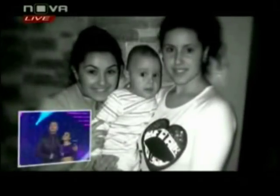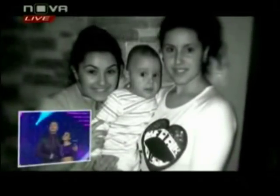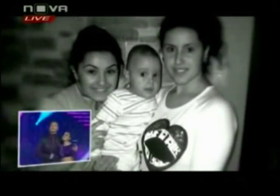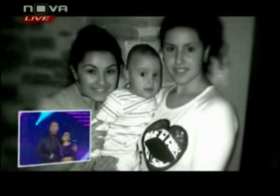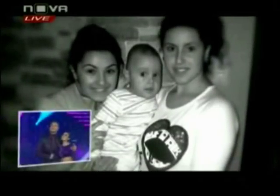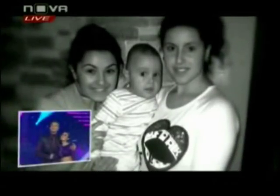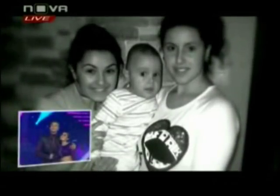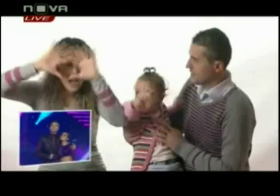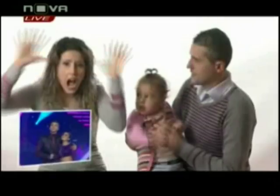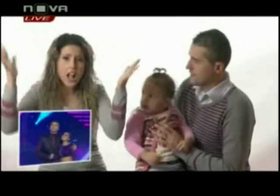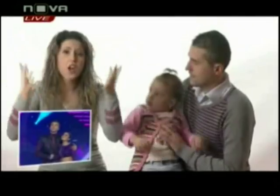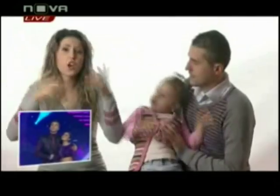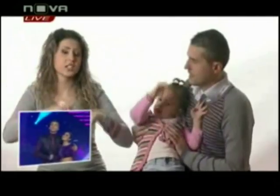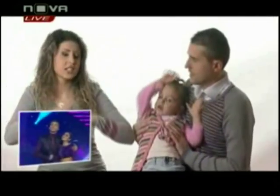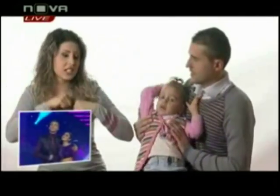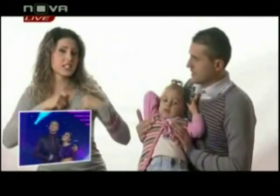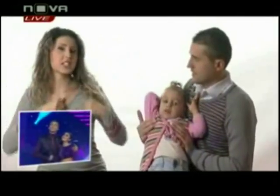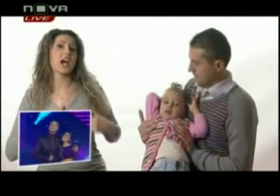Подкрепям те с цялото си сърце.